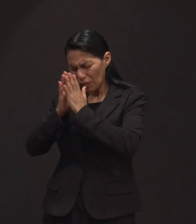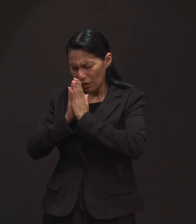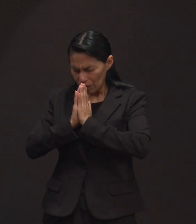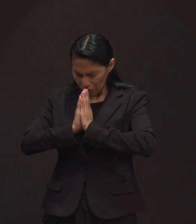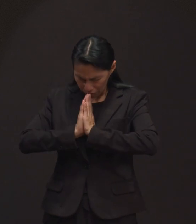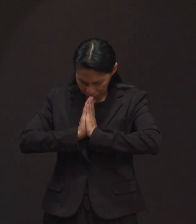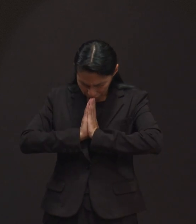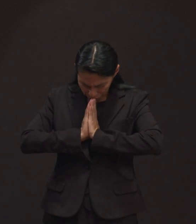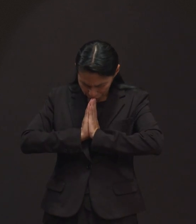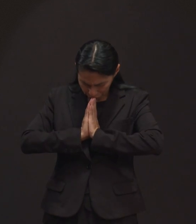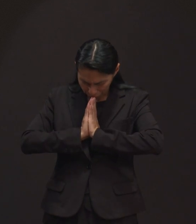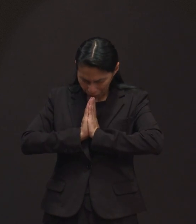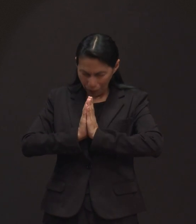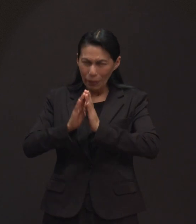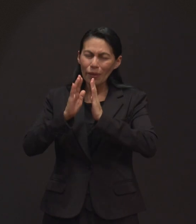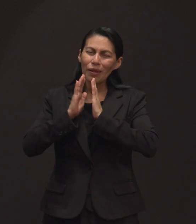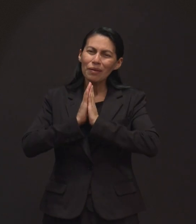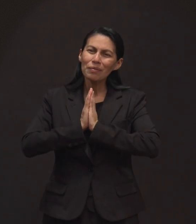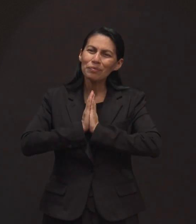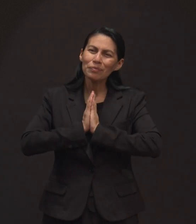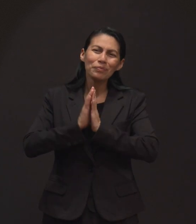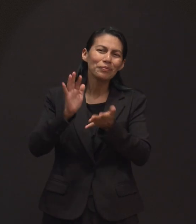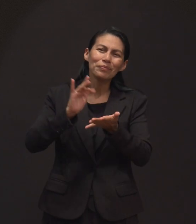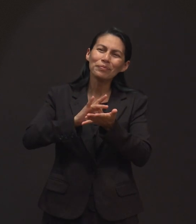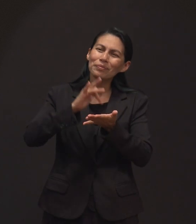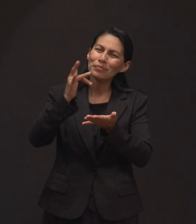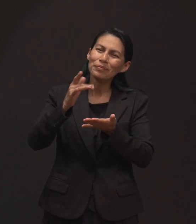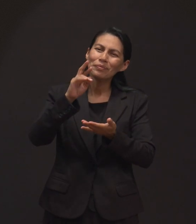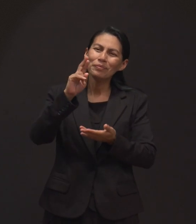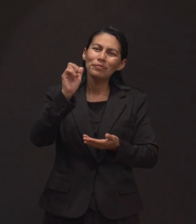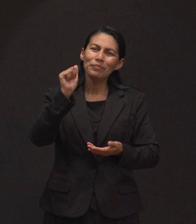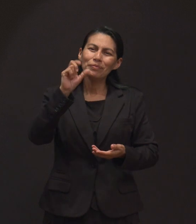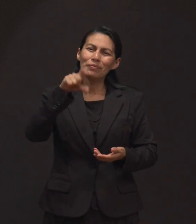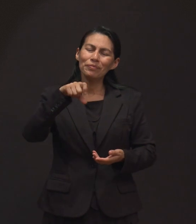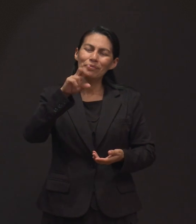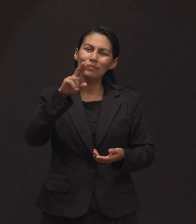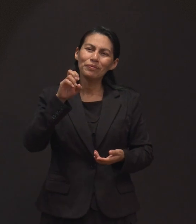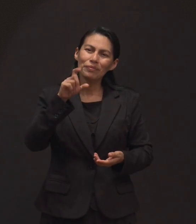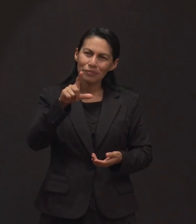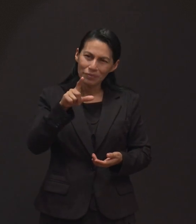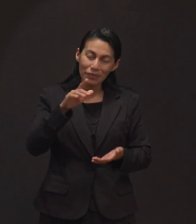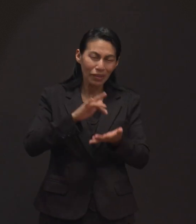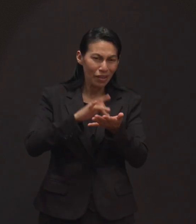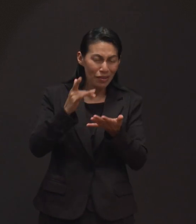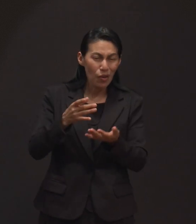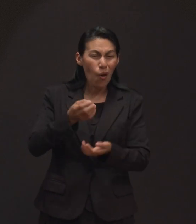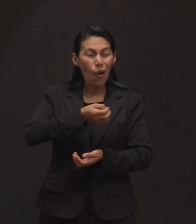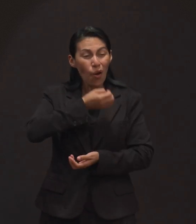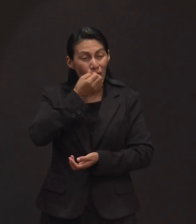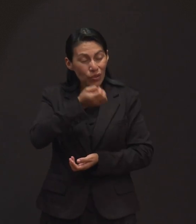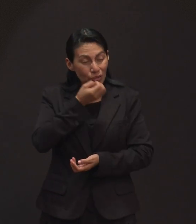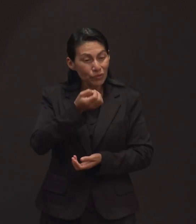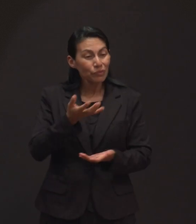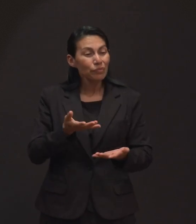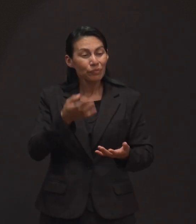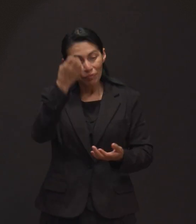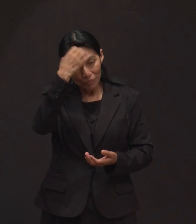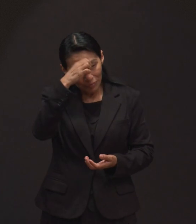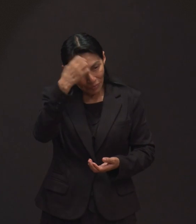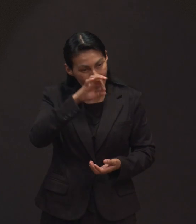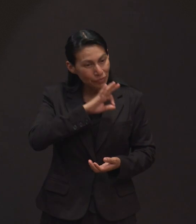Amén, amén. Muchas gracias, Raquel, por estar con nosotros compartiendo tus experiencias de fe en